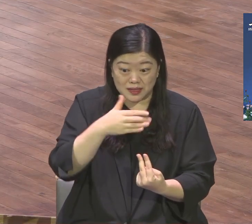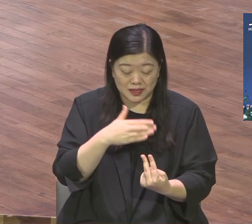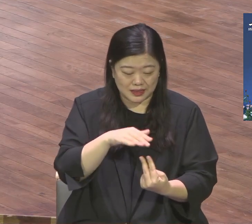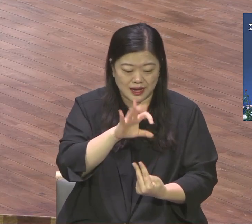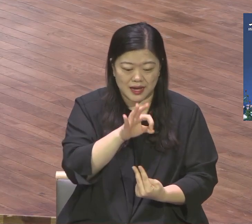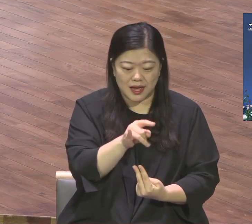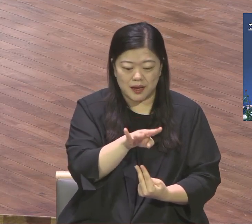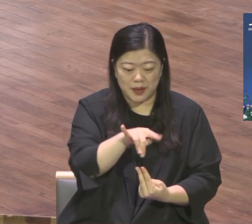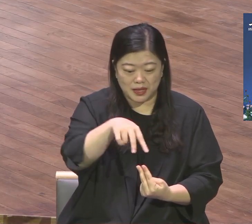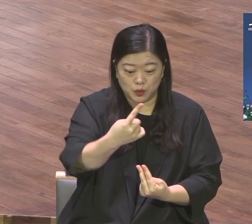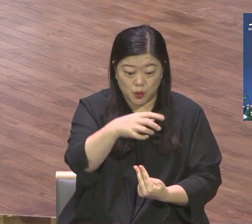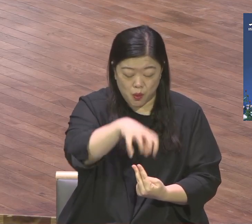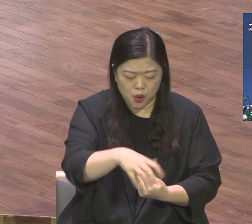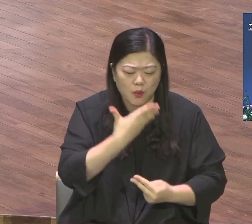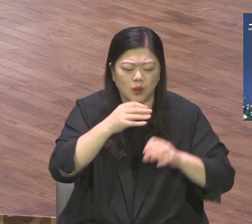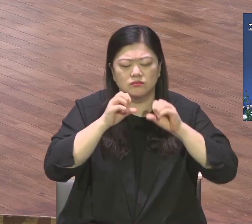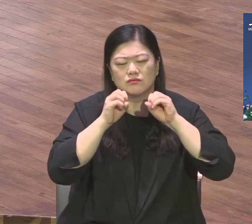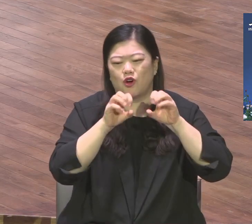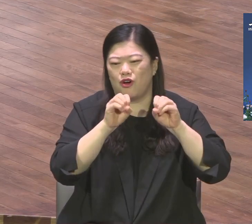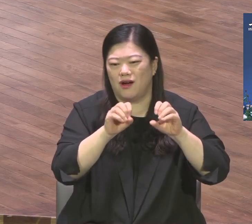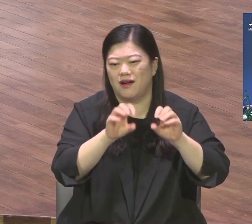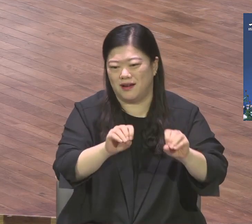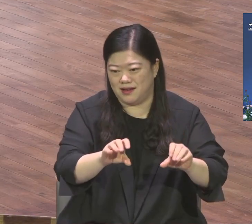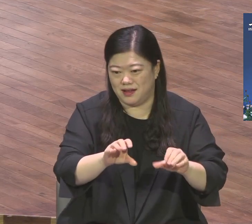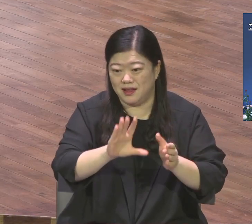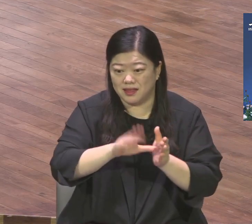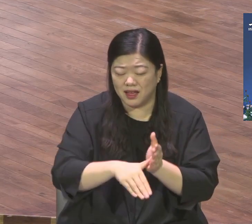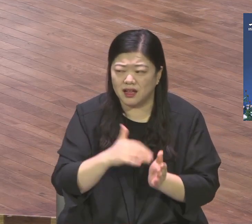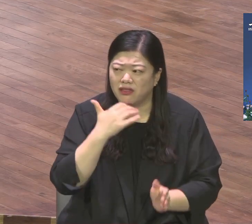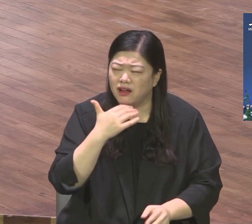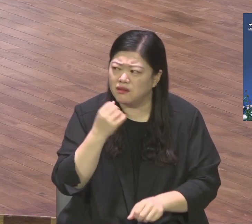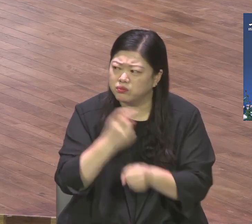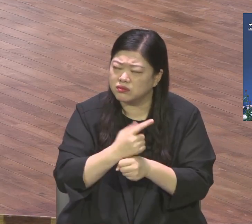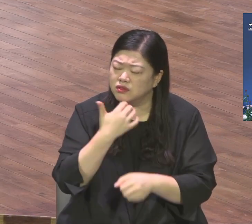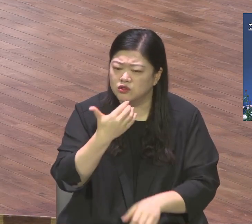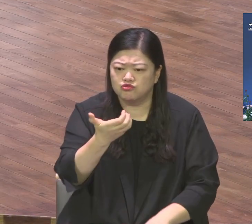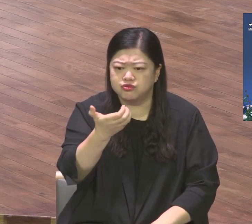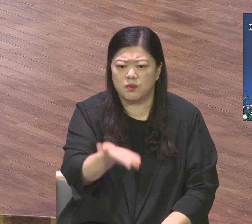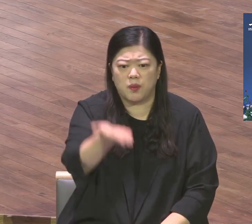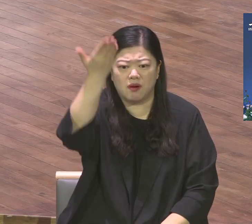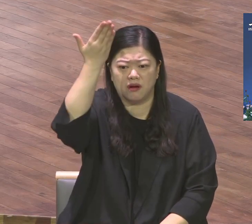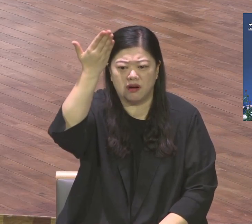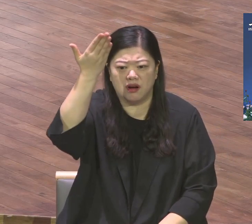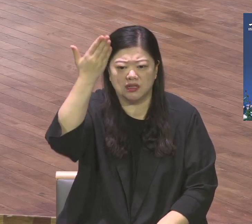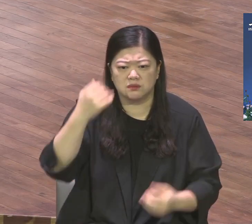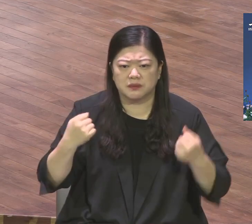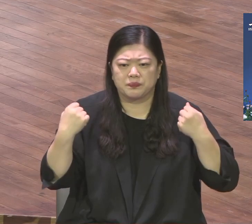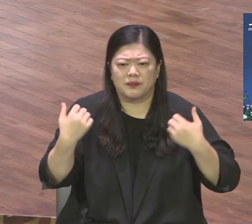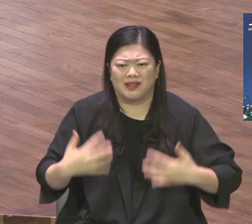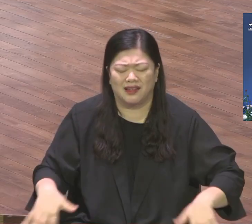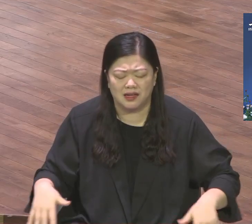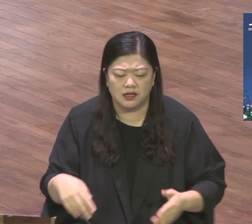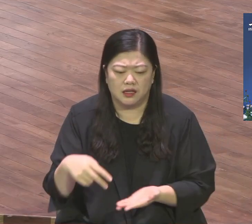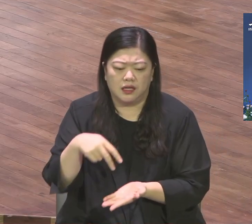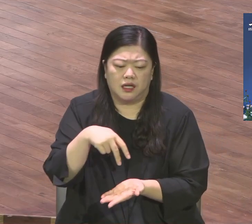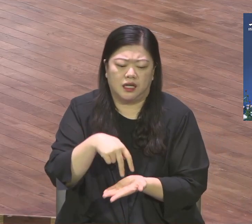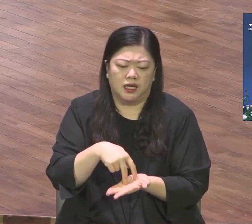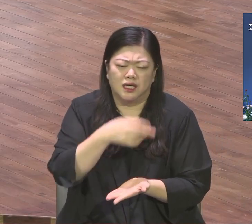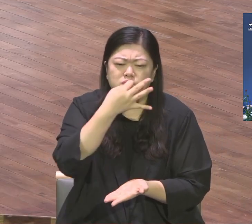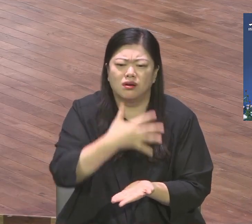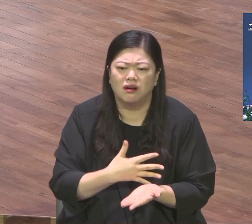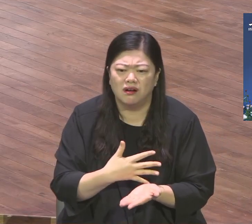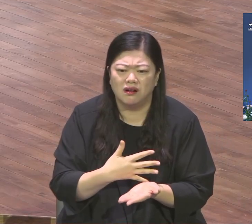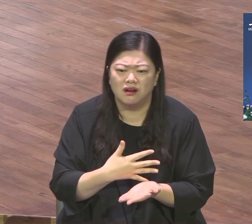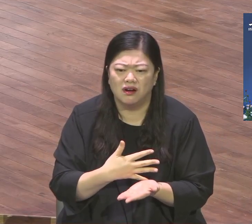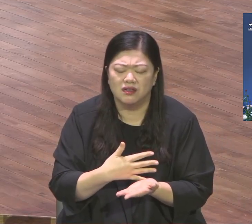들어가니까 기력이 쇠하여져서 더 이상 설교를 할 수가 없어요. 그래서 가끔씩 이렇게 이제